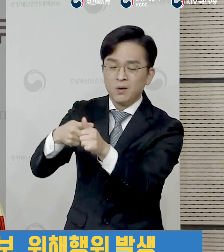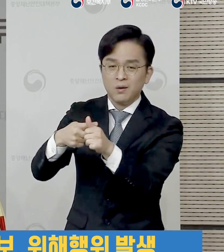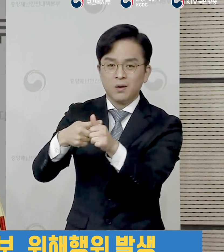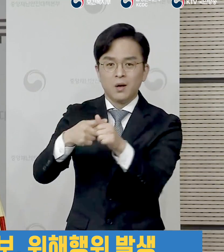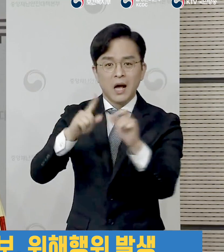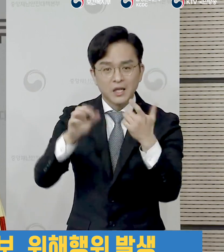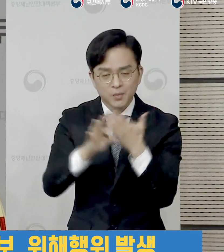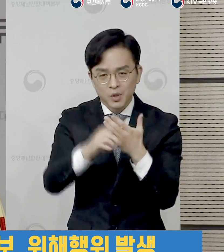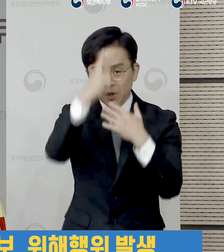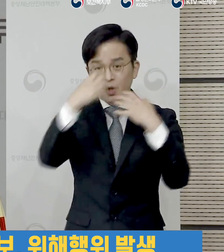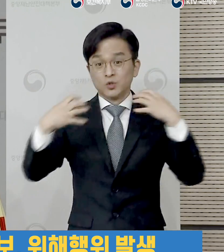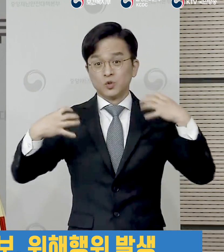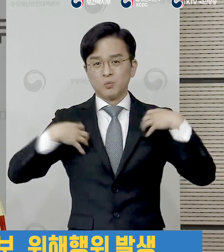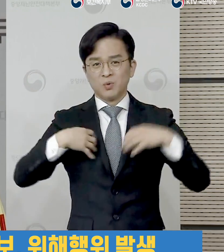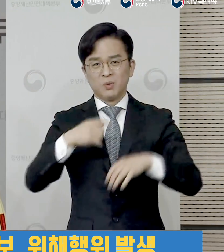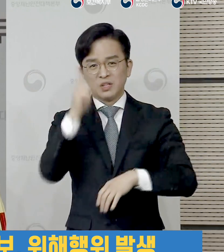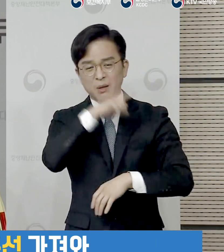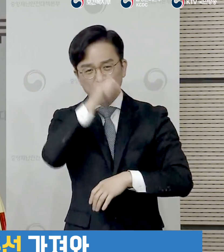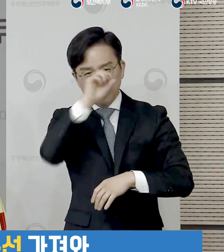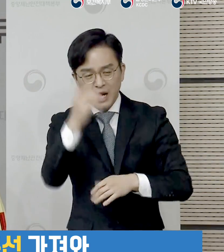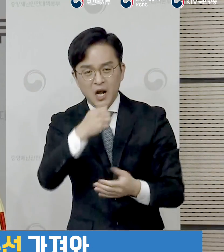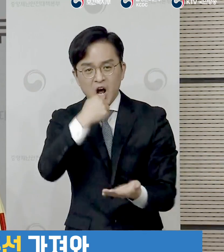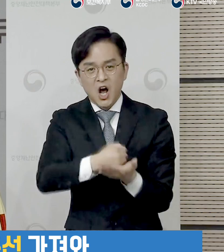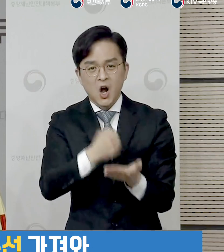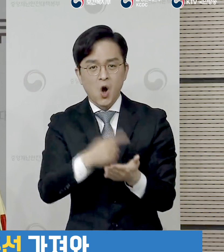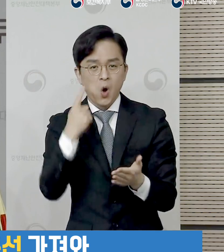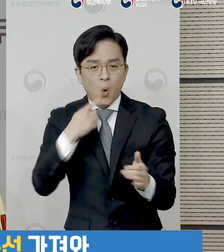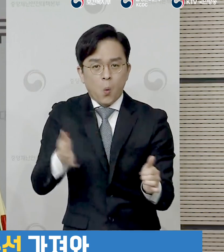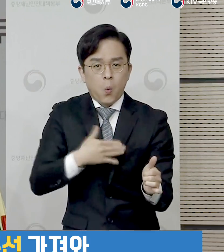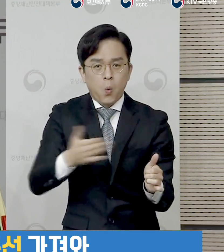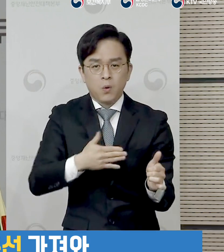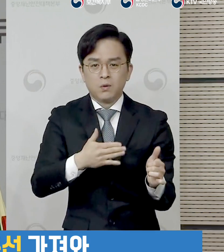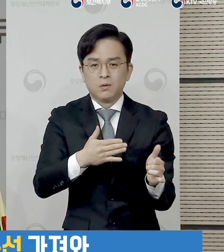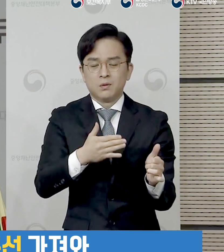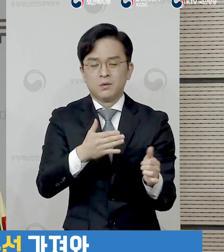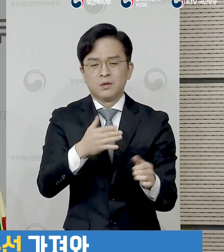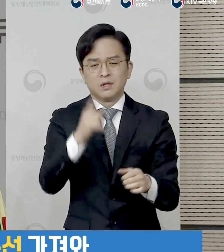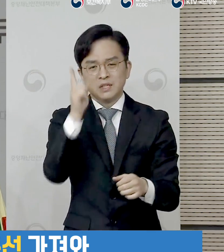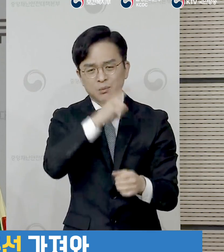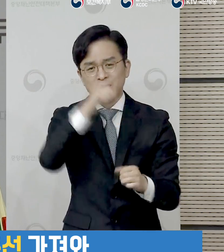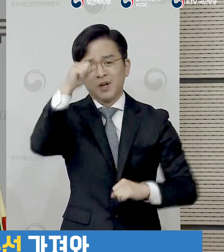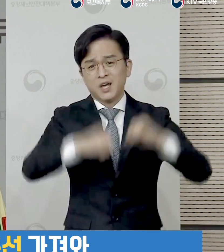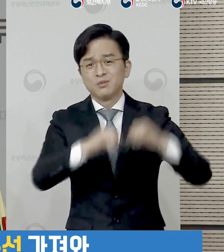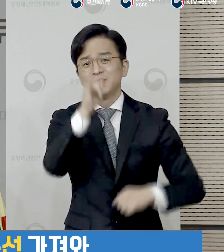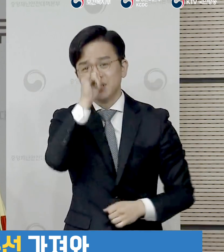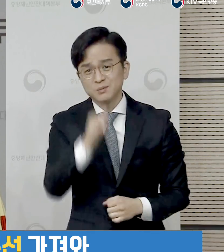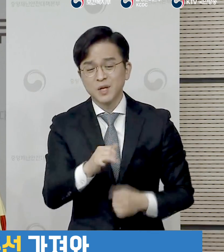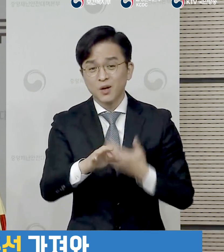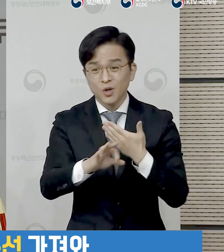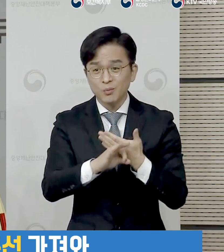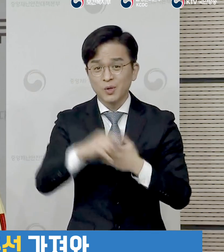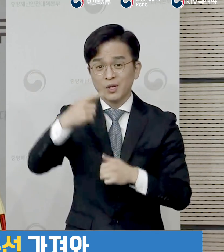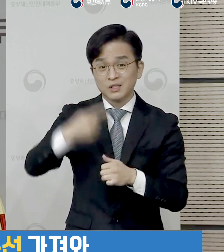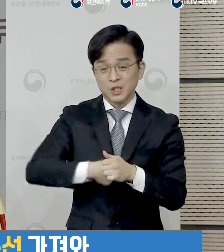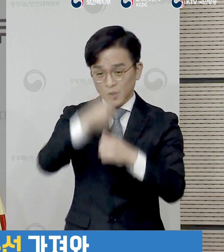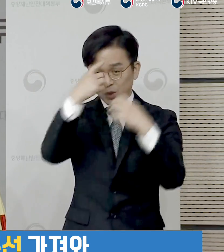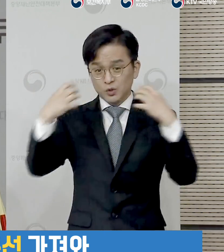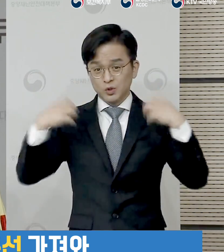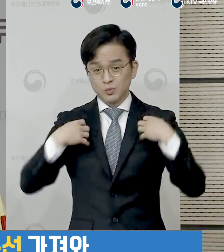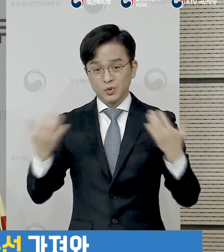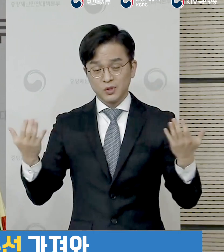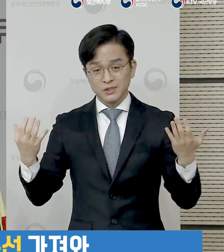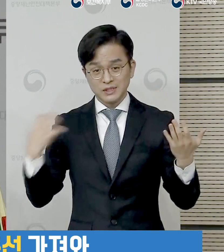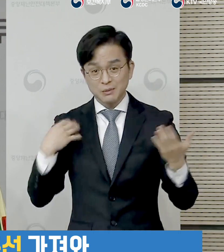소문을 유포하는 일이 있었습니다. 이러한 행위들은 현장 종사자들의 사기를 저하시키고 방역